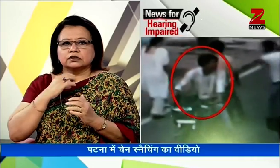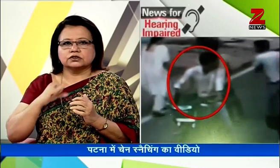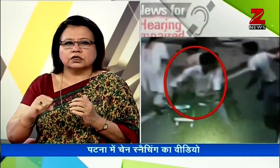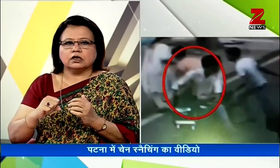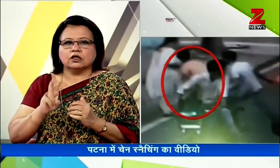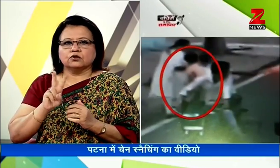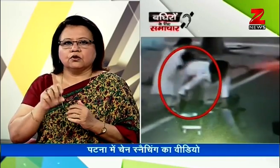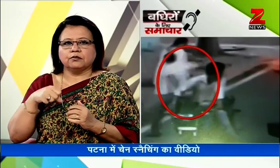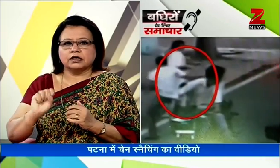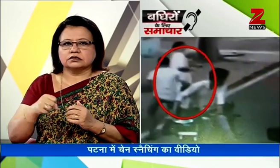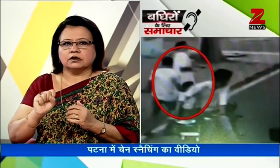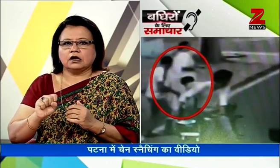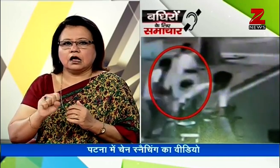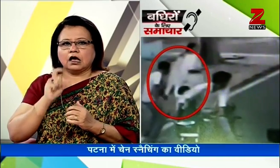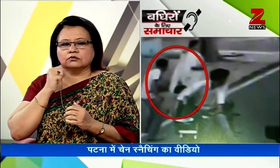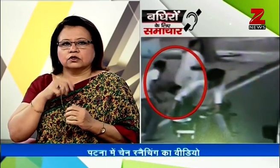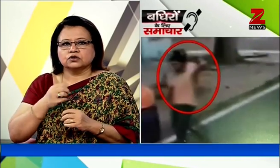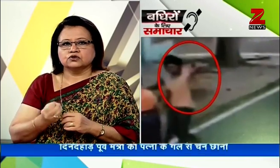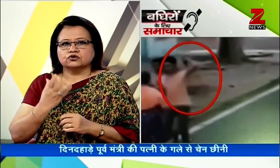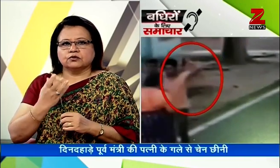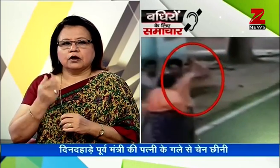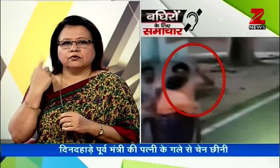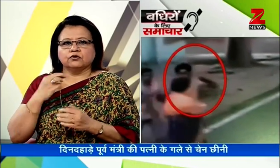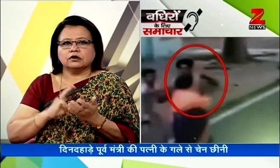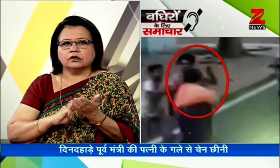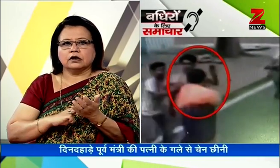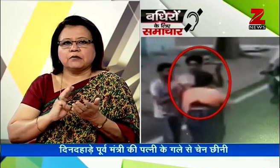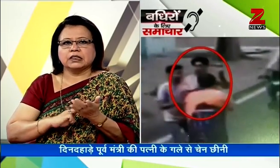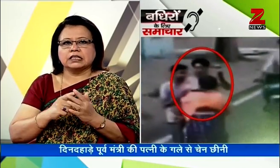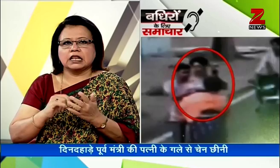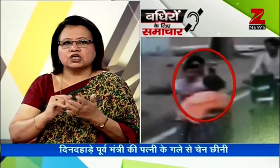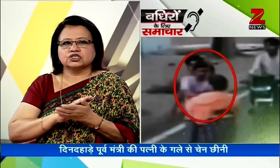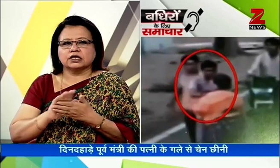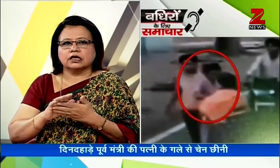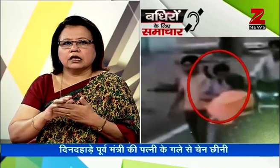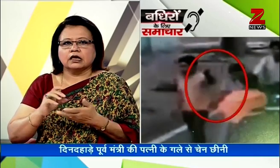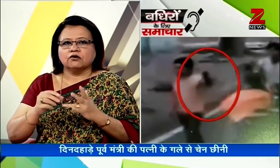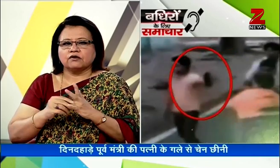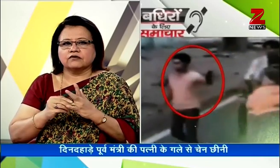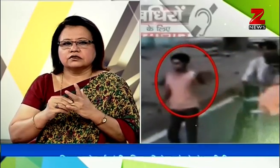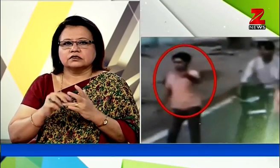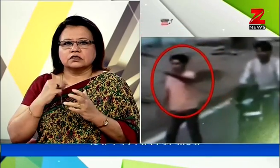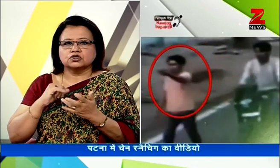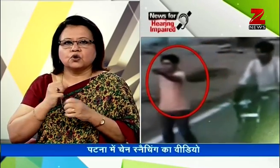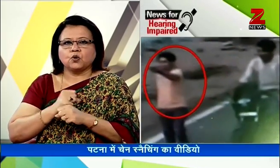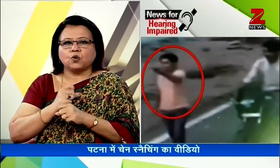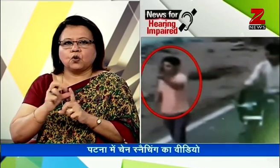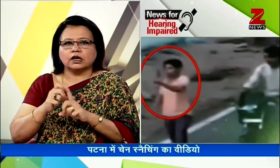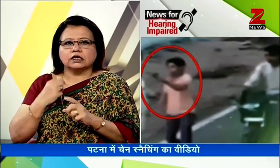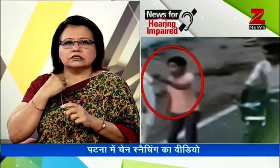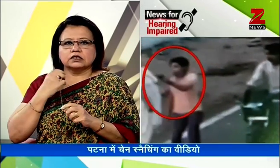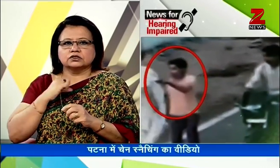ली। 2 बाइक सवार बदमाशों ने दिन दहाड़े पूर्व मंत्री मिथिलेश सिंह की पत्नी के गले से सोने की चेन